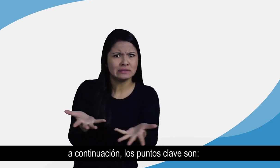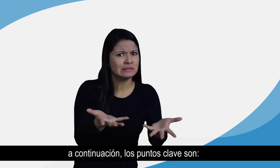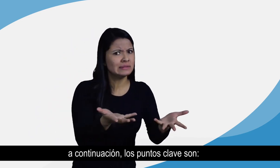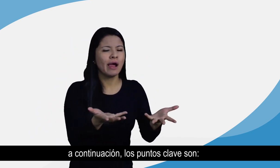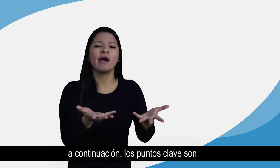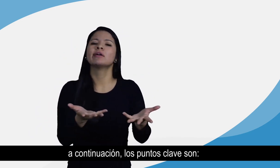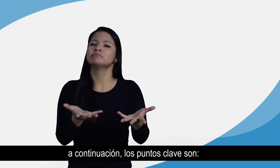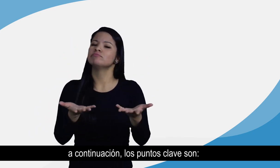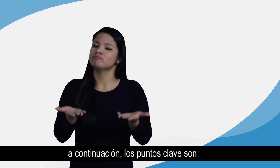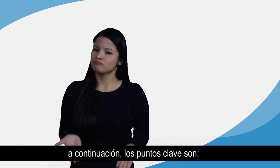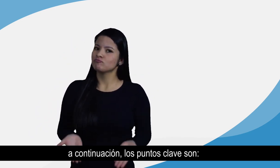claves son